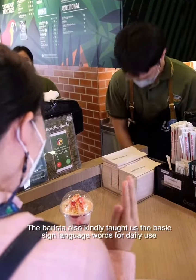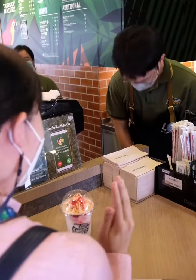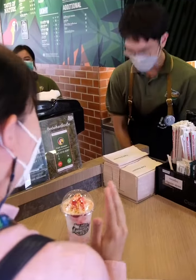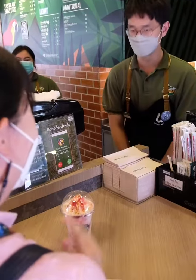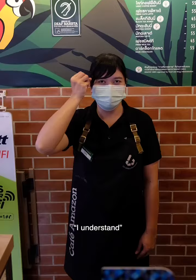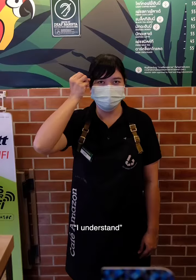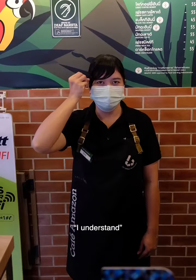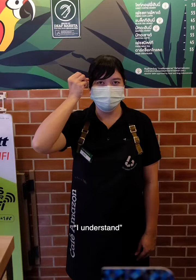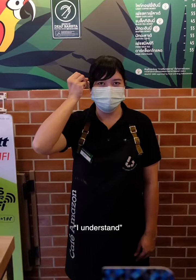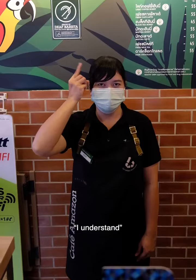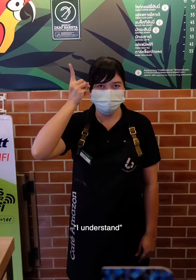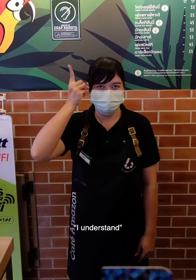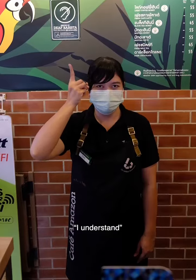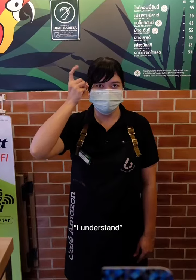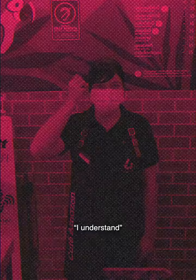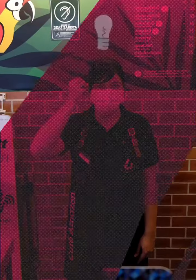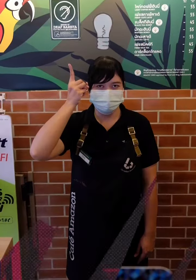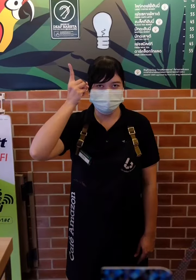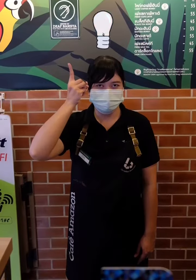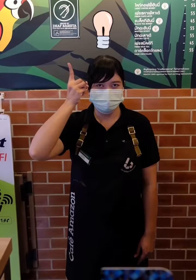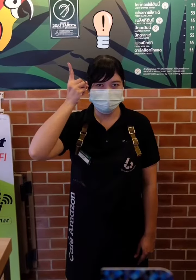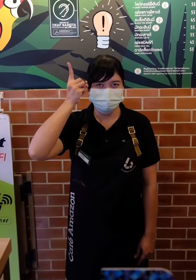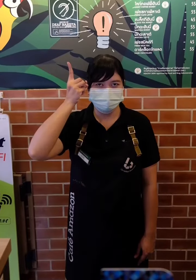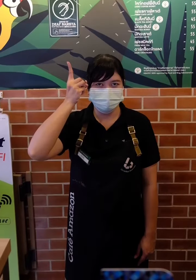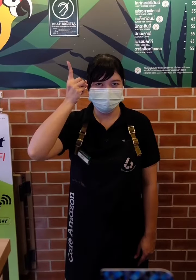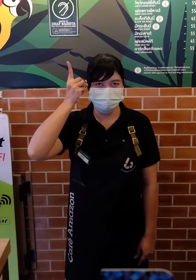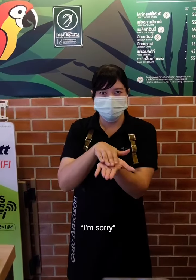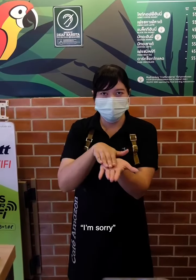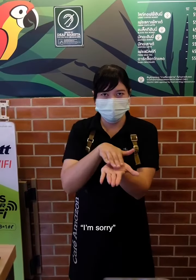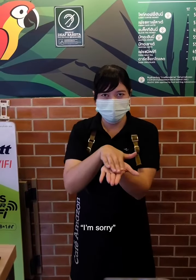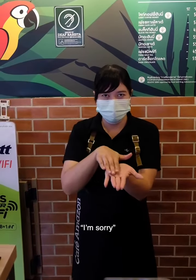อนเราเบื้องต้นอย่างคำว่าเข้าใจขอโทษ